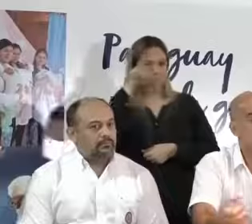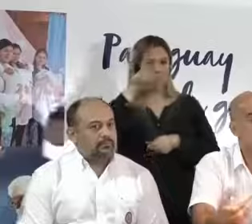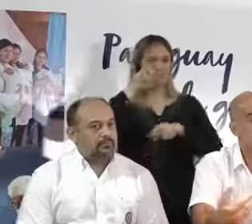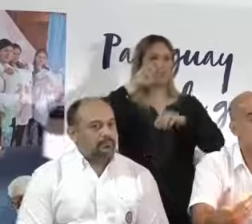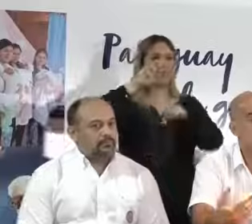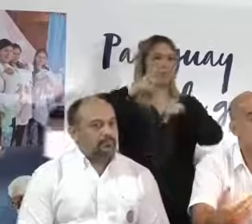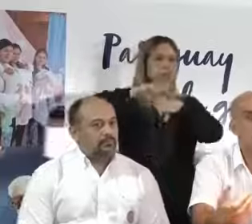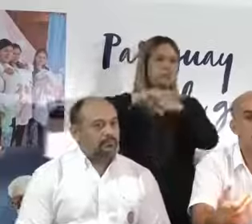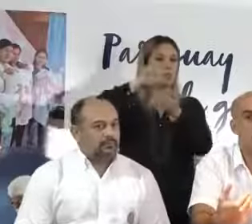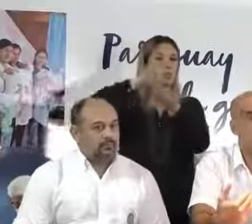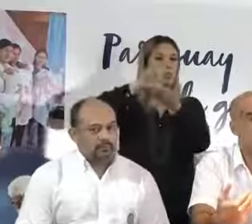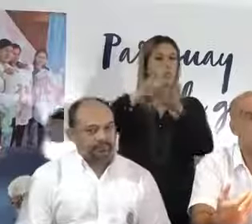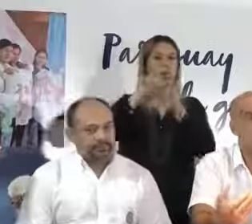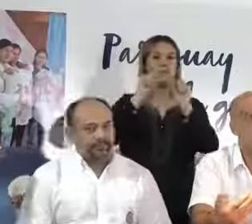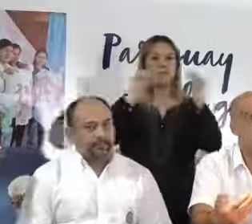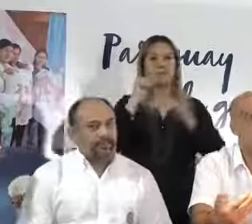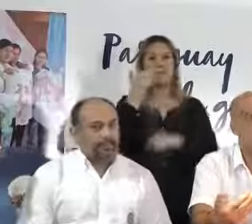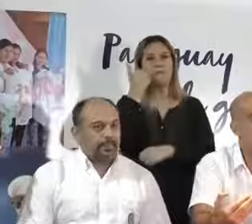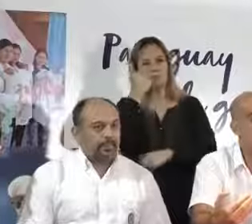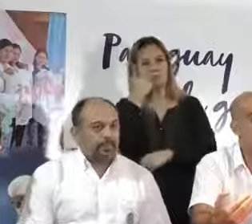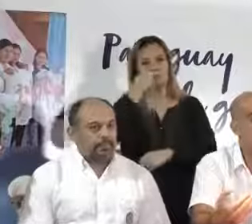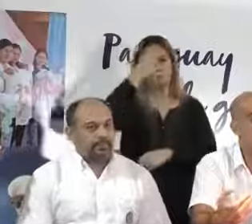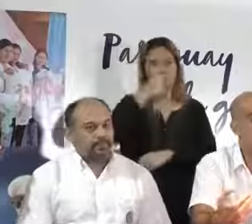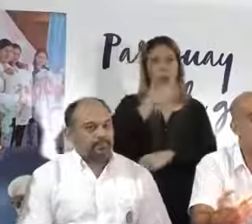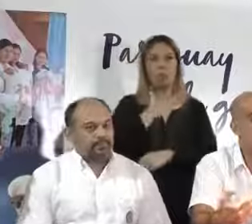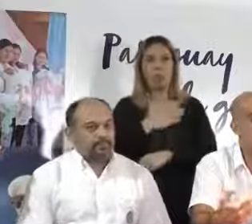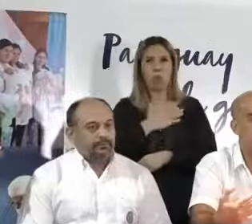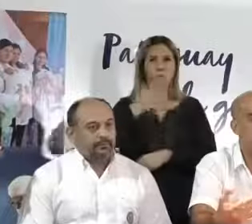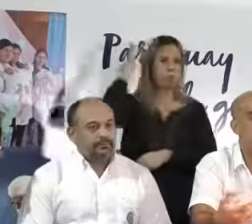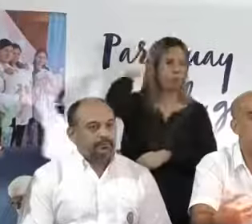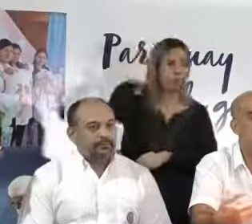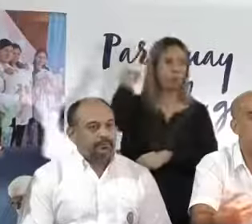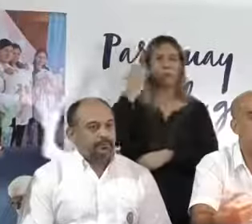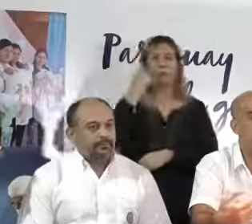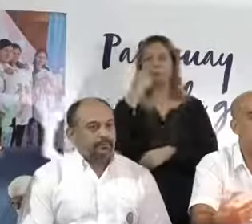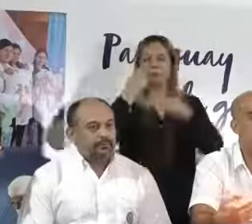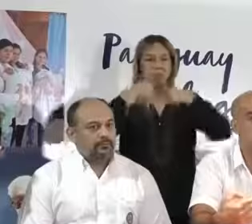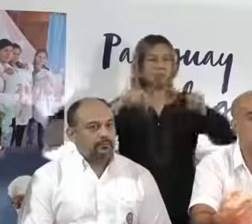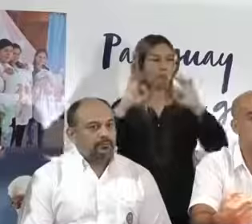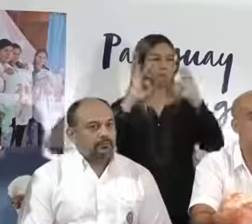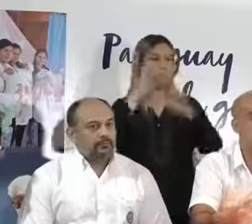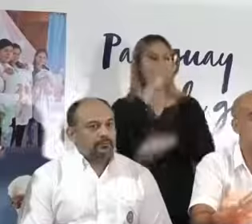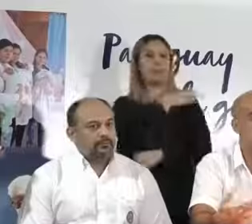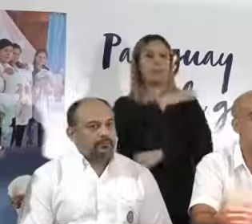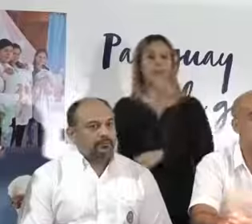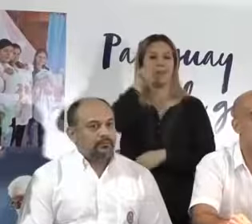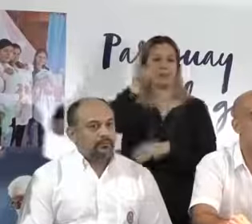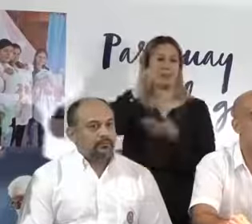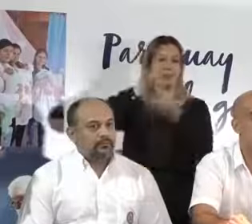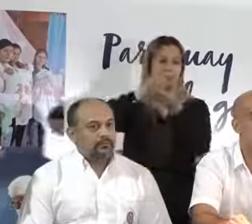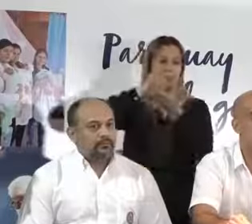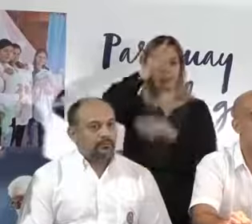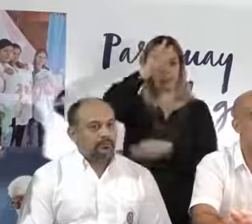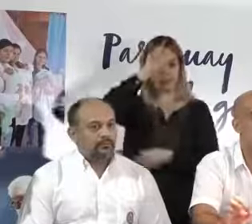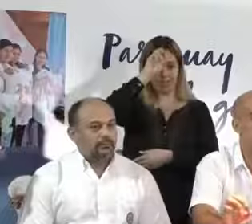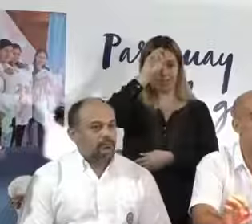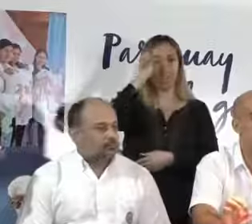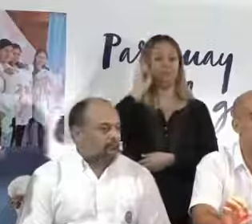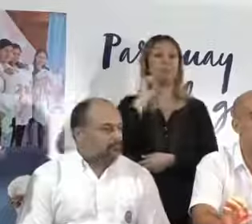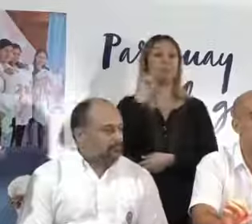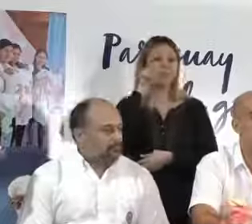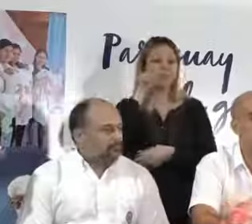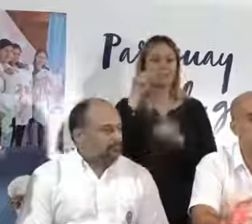está destinado para los casos graves en general y sobre todo para la validación de muchas cuestiones. Por